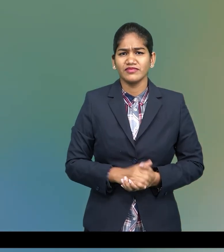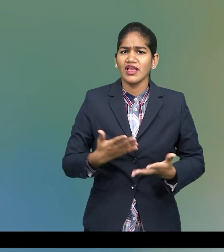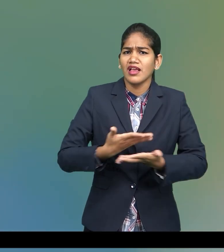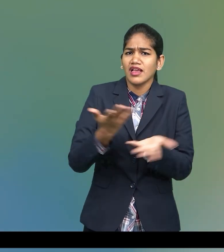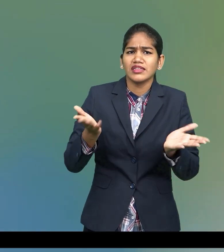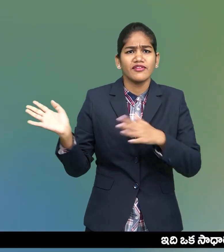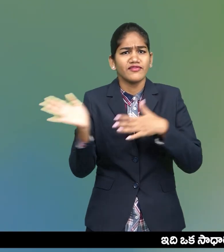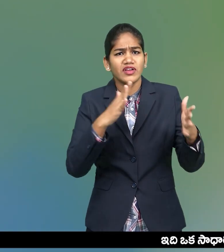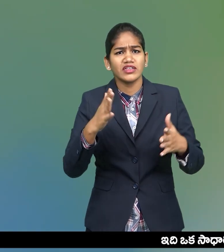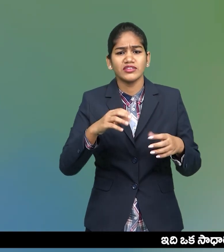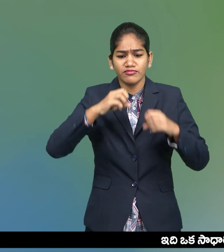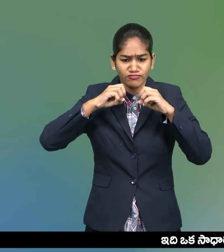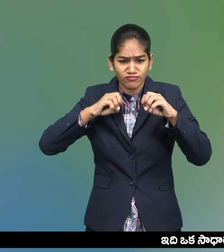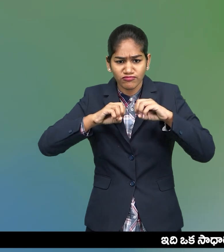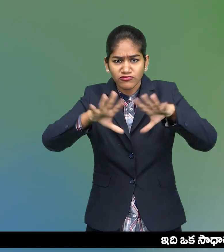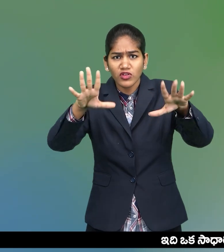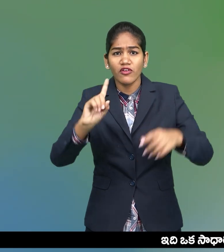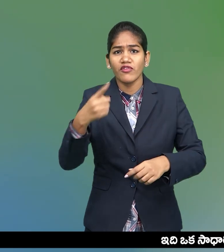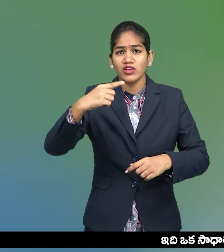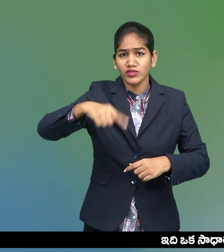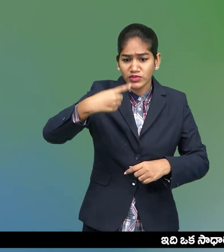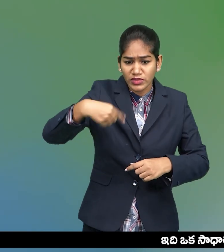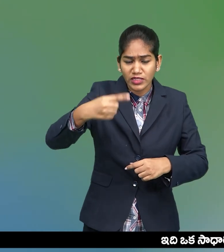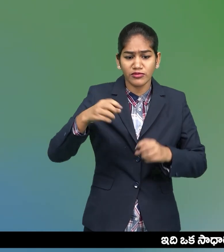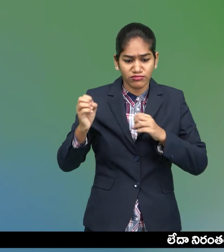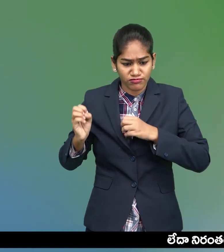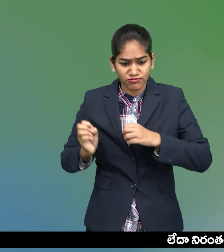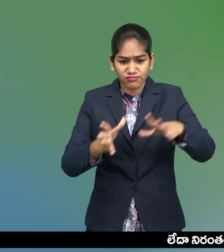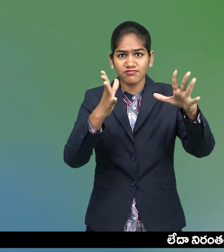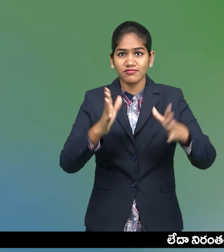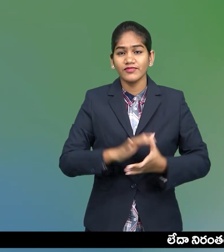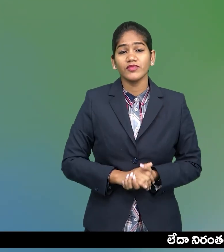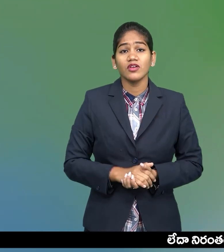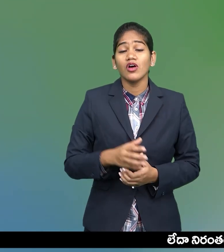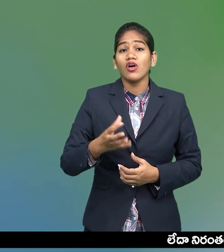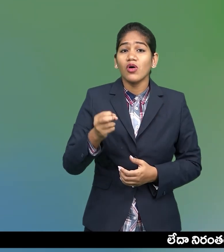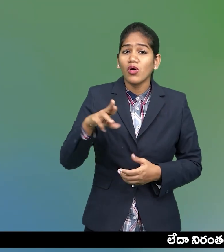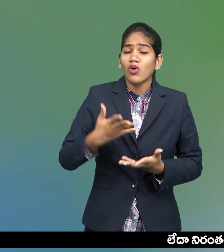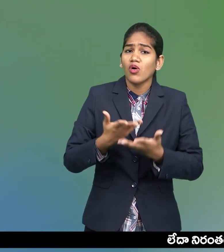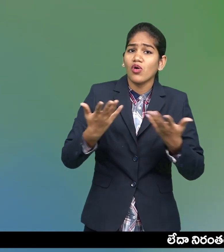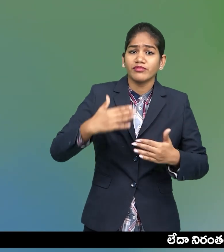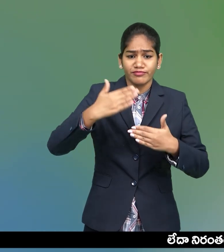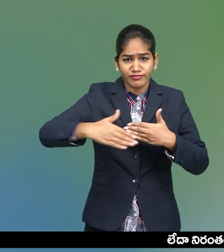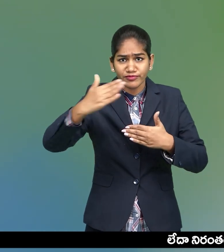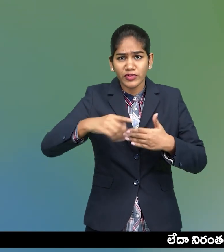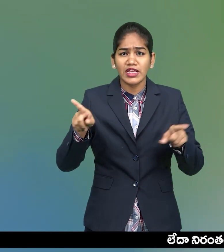ఏదైనా గాలి. ఇది ఒక సాధారణ కోర్సులో దెబ్బతింటుంది లేదా నిరంతరం ఒకే విధంగా